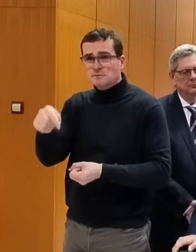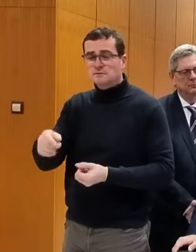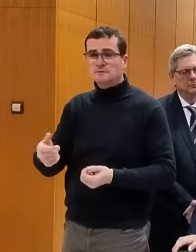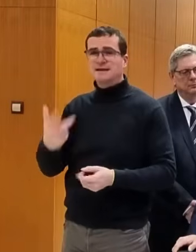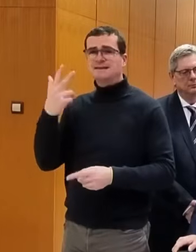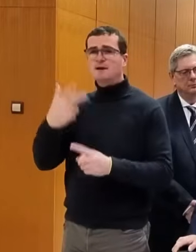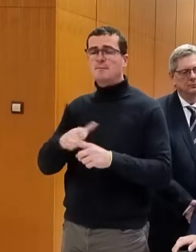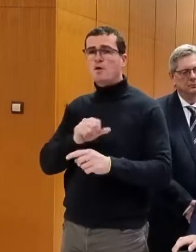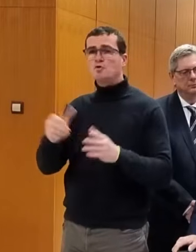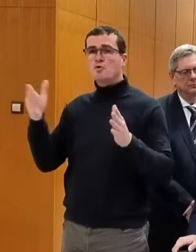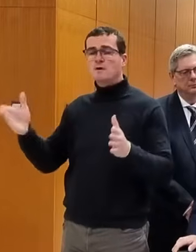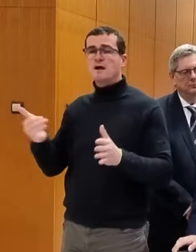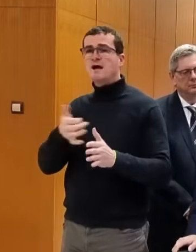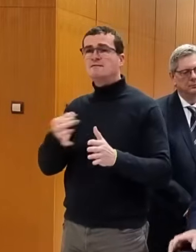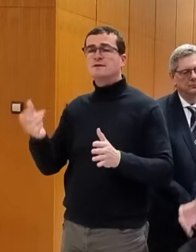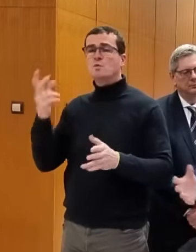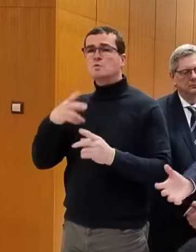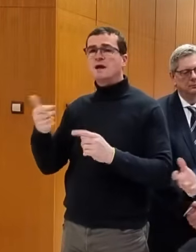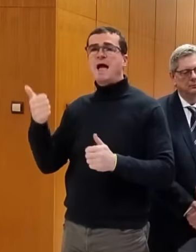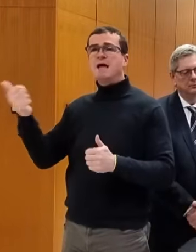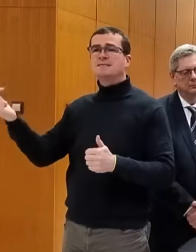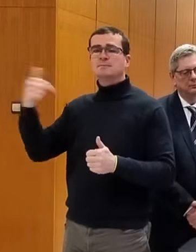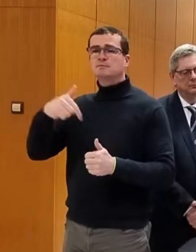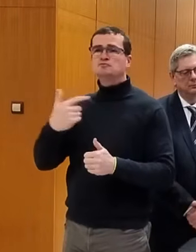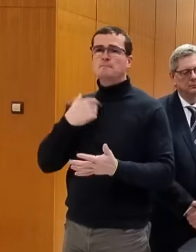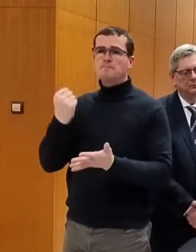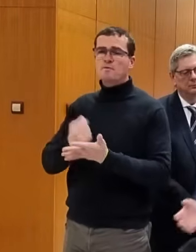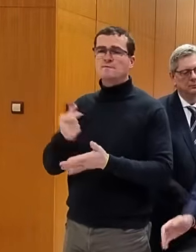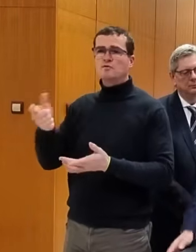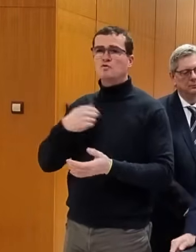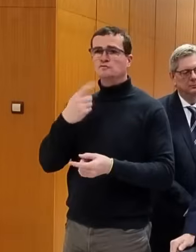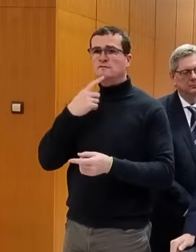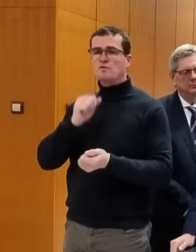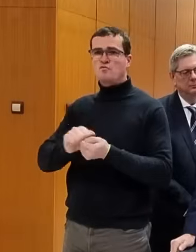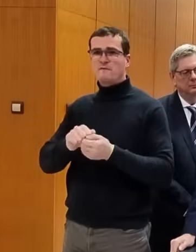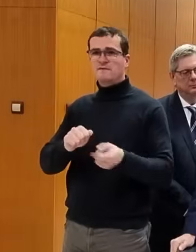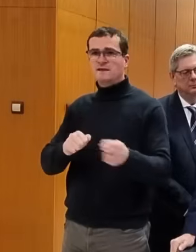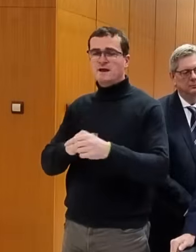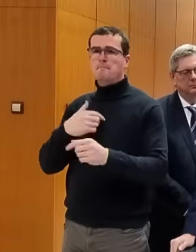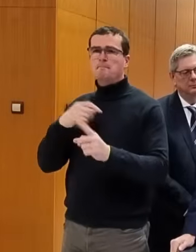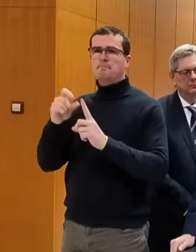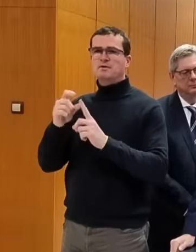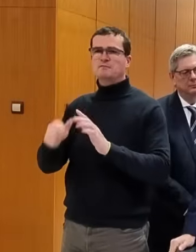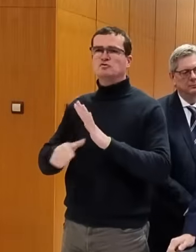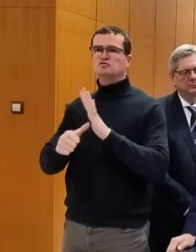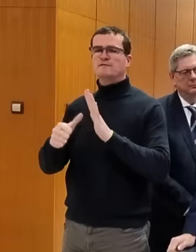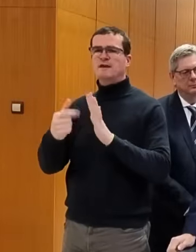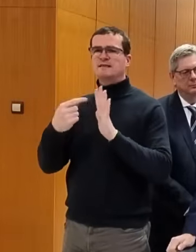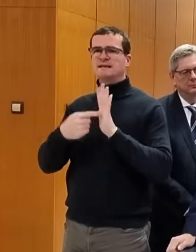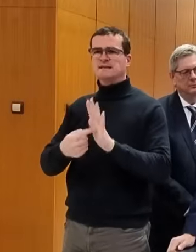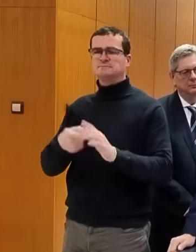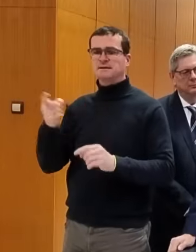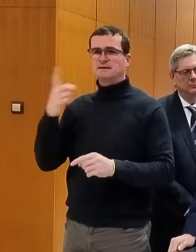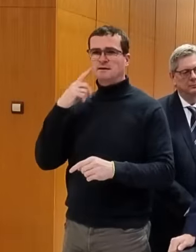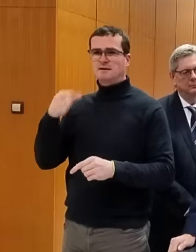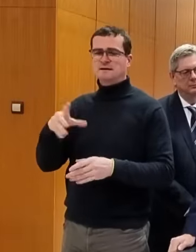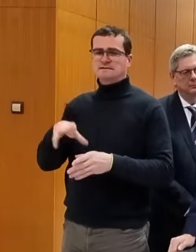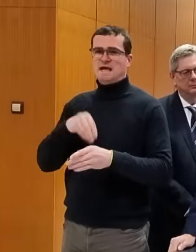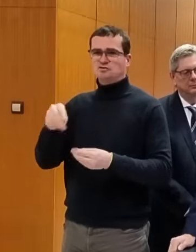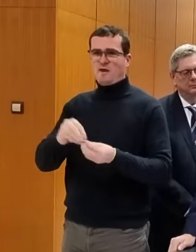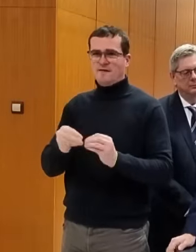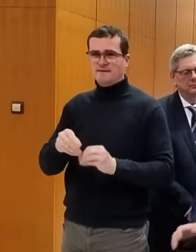Prečo za 3,5 roka tento fantastický kvalitný úrad neprišiel s nejakým potvrdením toho, čo tvrdili novinári? Pani Petková, šéfka Transparency International, to je tá, ktorá tú kauzu